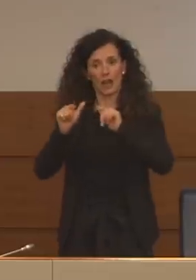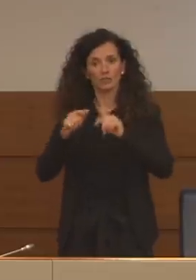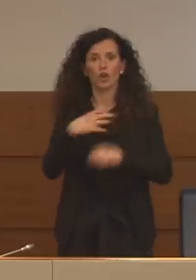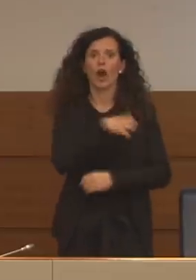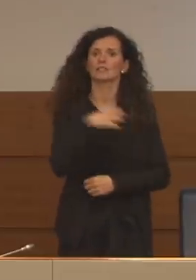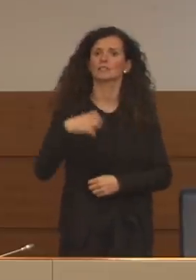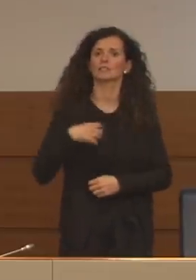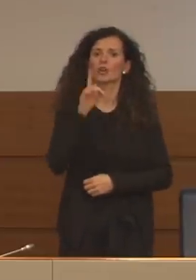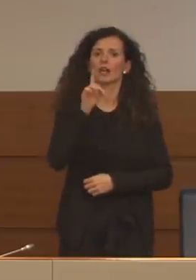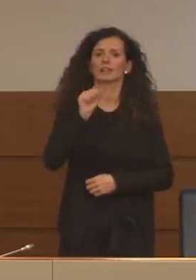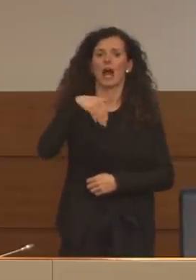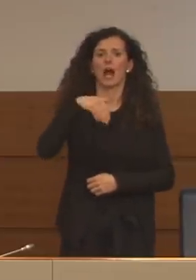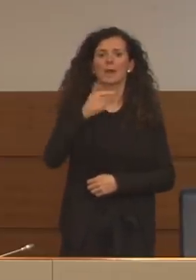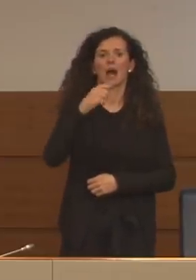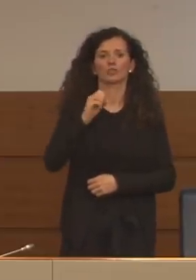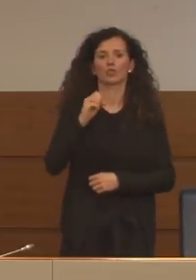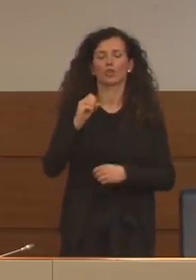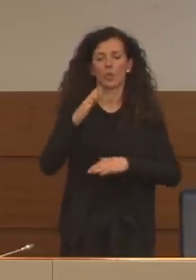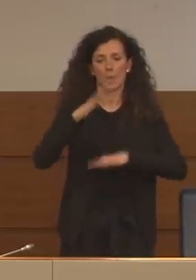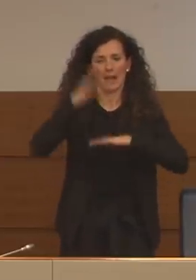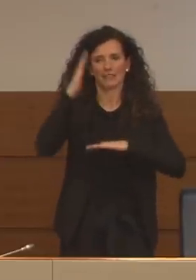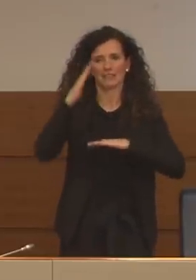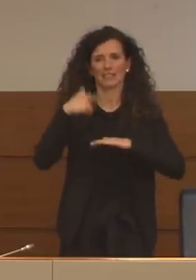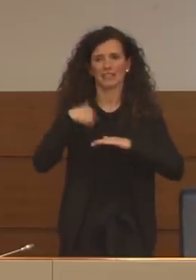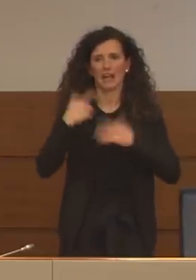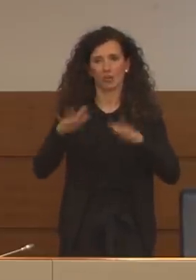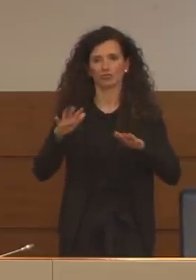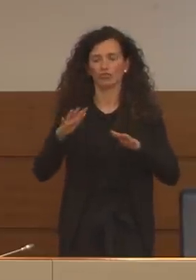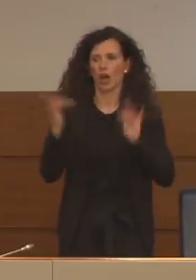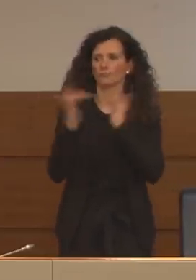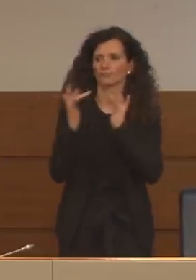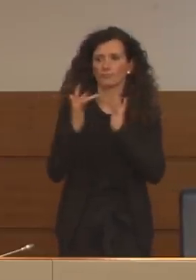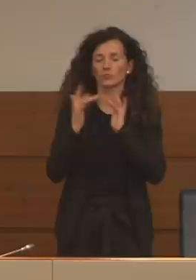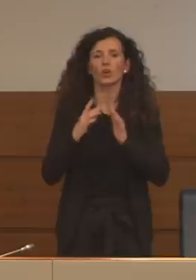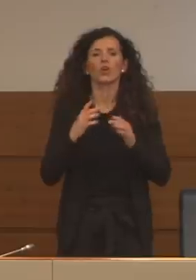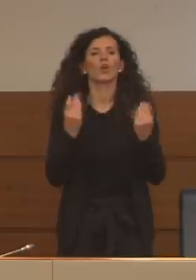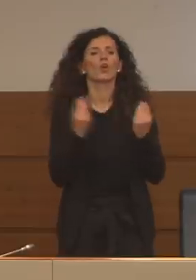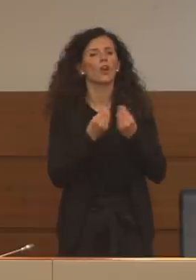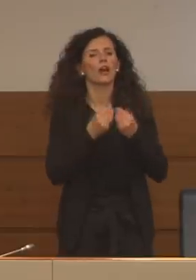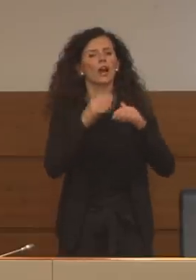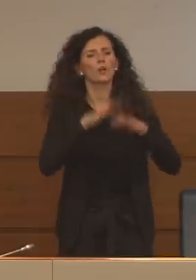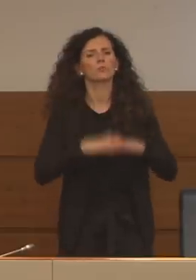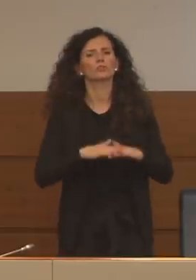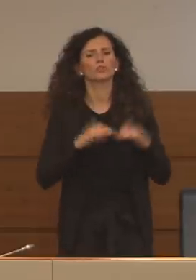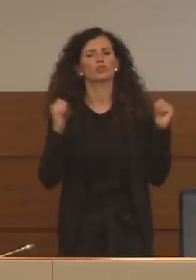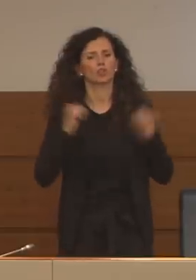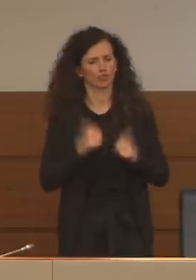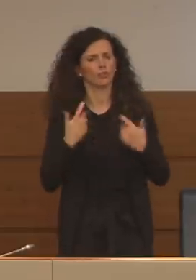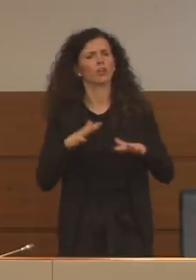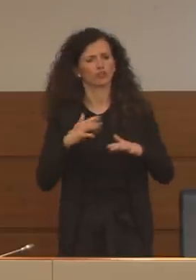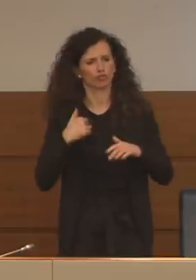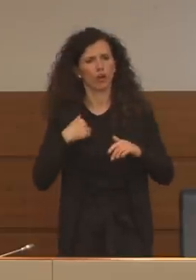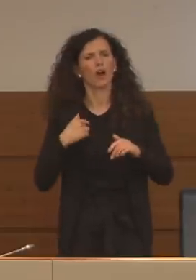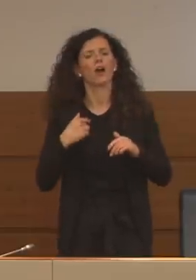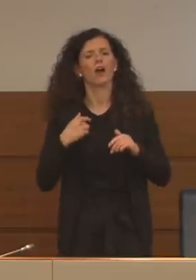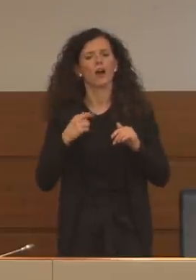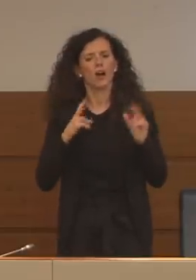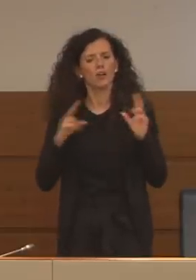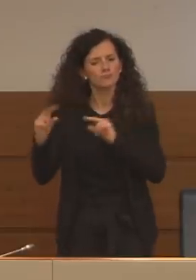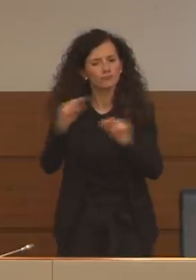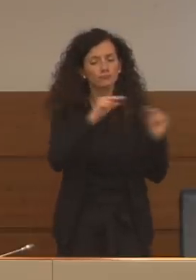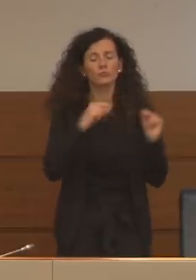che era in collegamento stamattina con noi della protezione civile ma ho chiesto espressamente